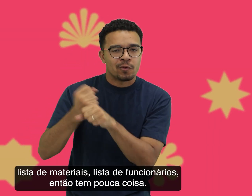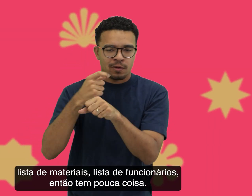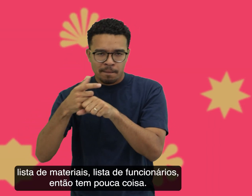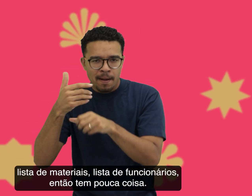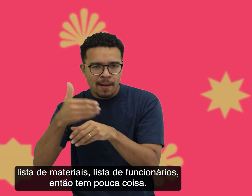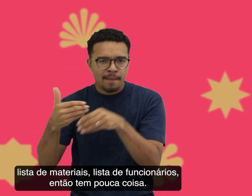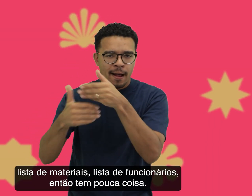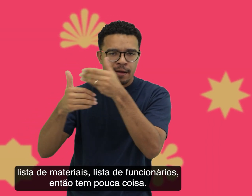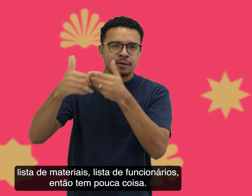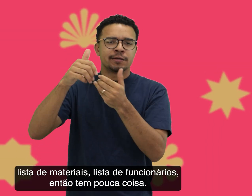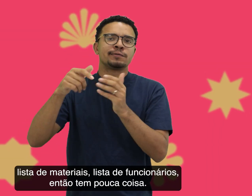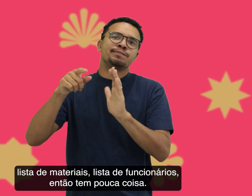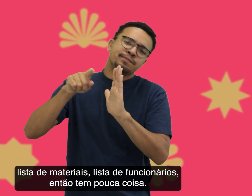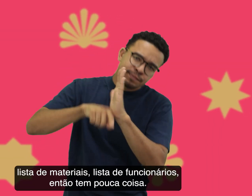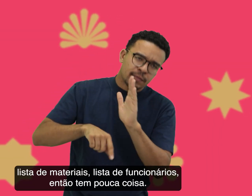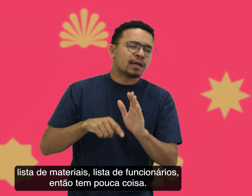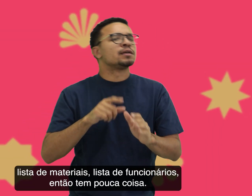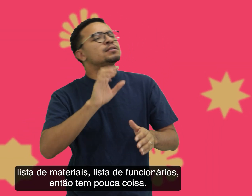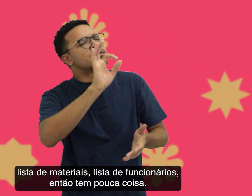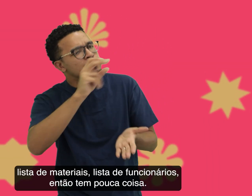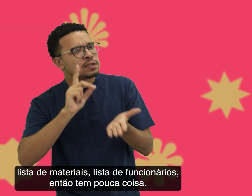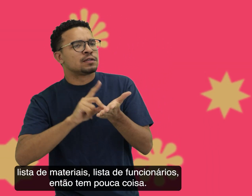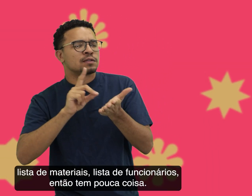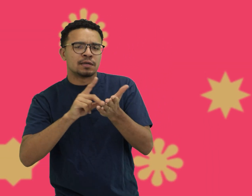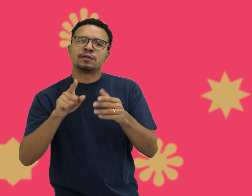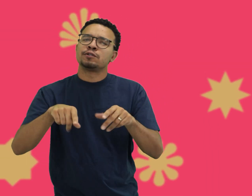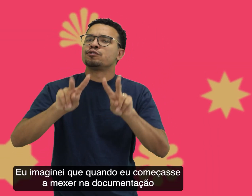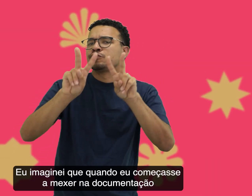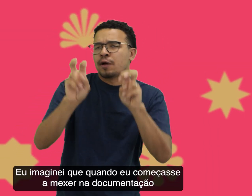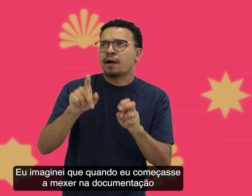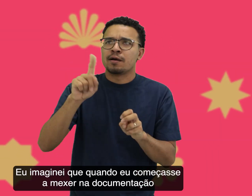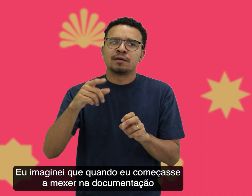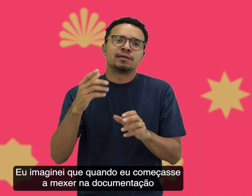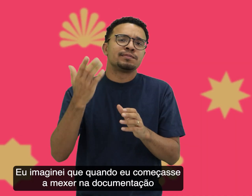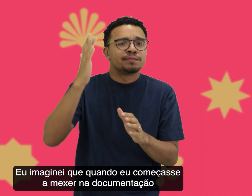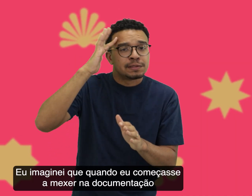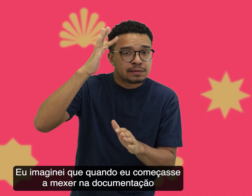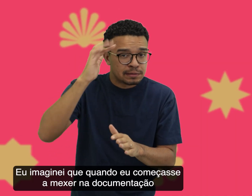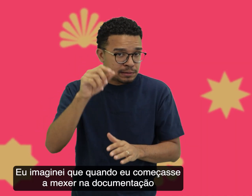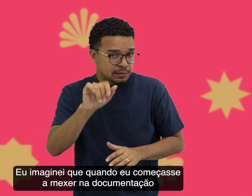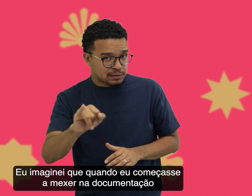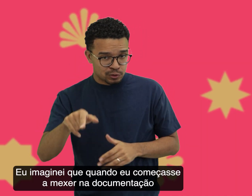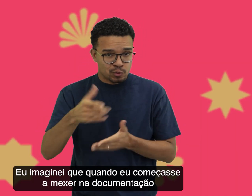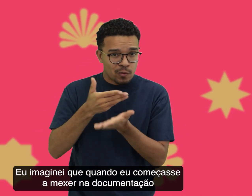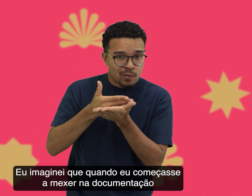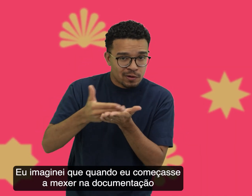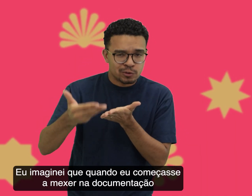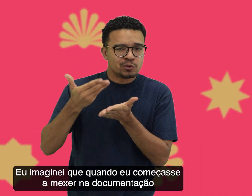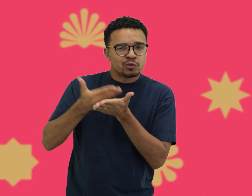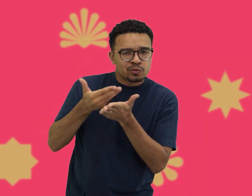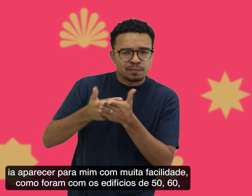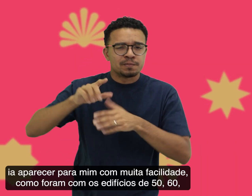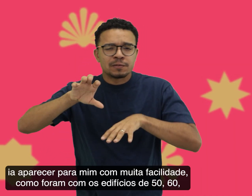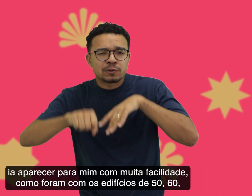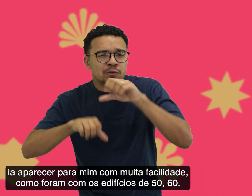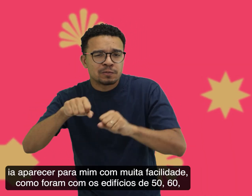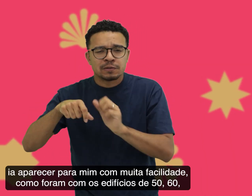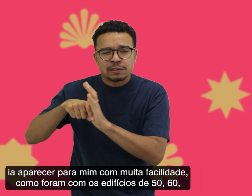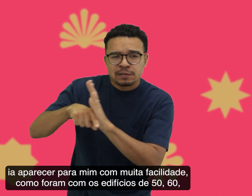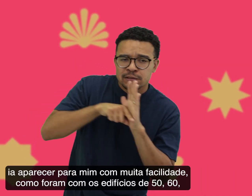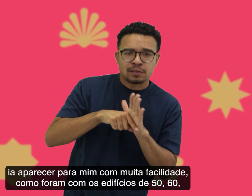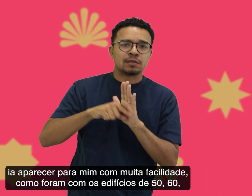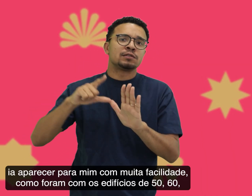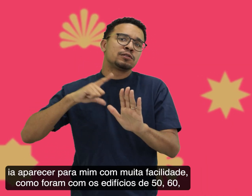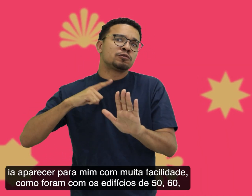né? Lista de materiais, lista de funcionários, então tem pouca coisa. Eu imaginei que quando eu começasse a mexer na documentação,